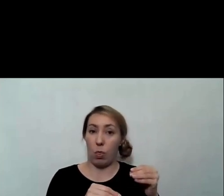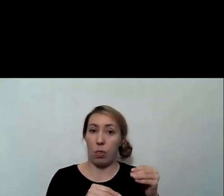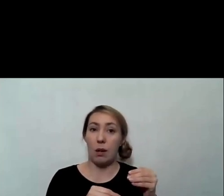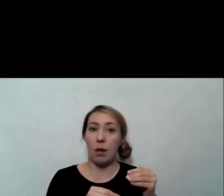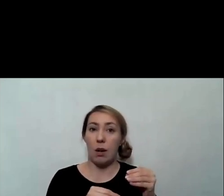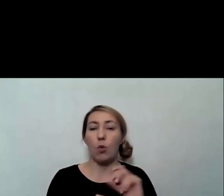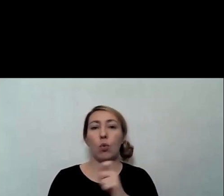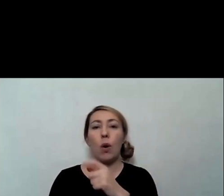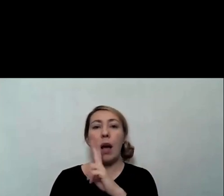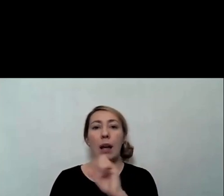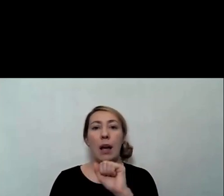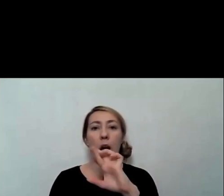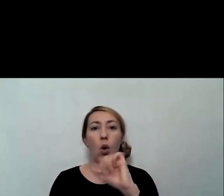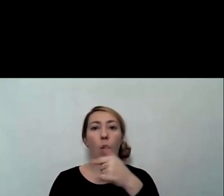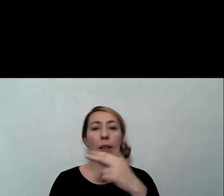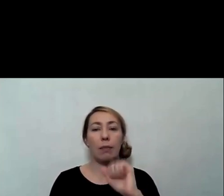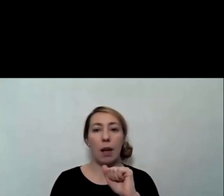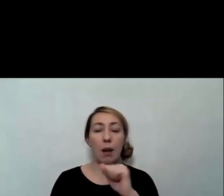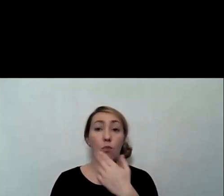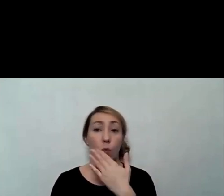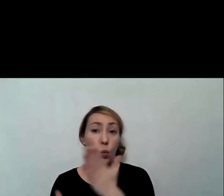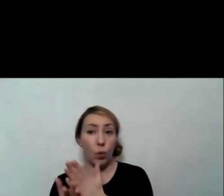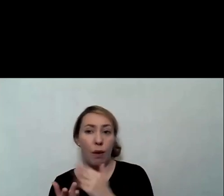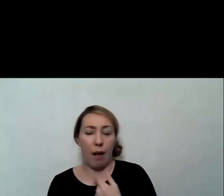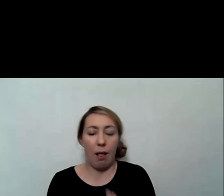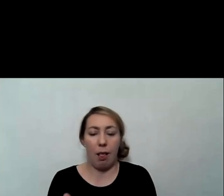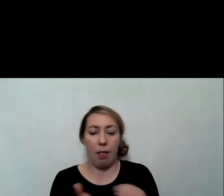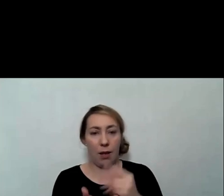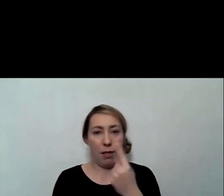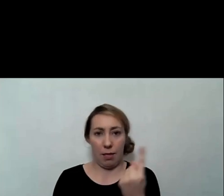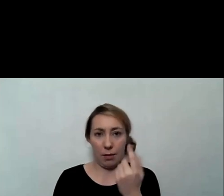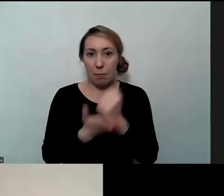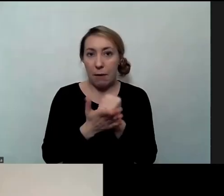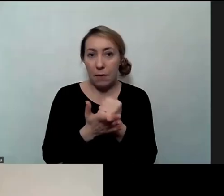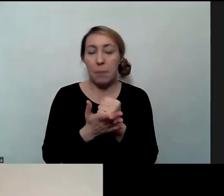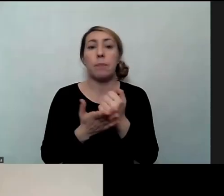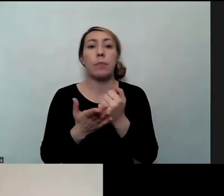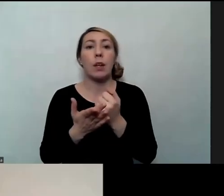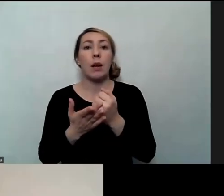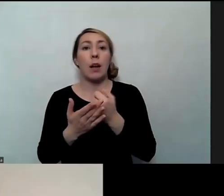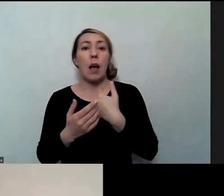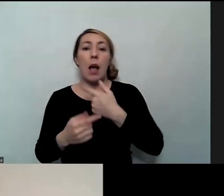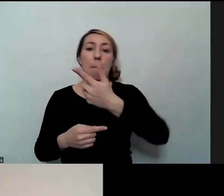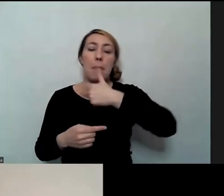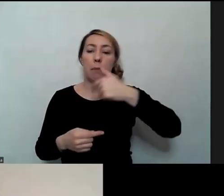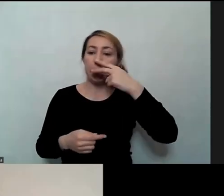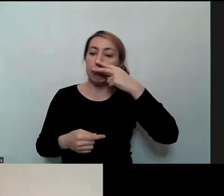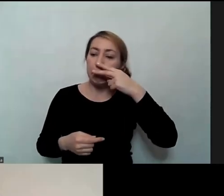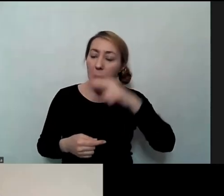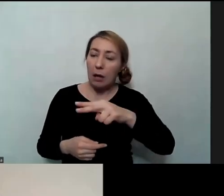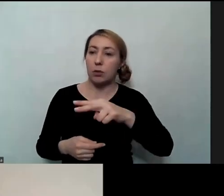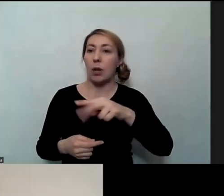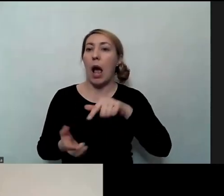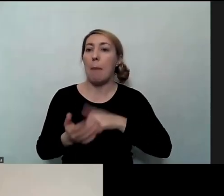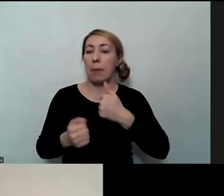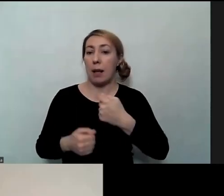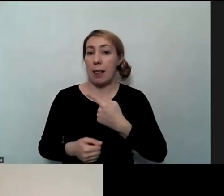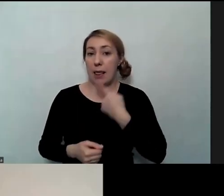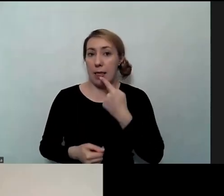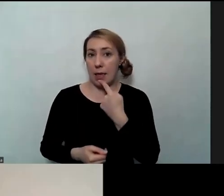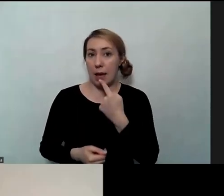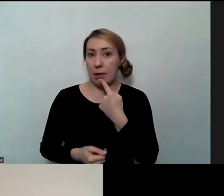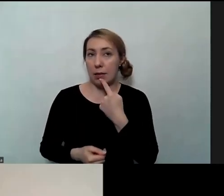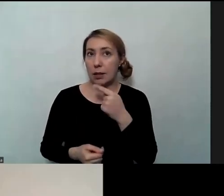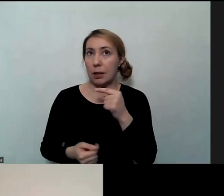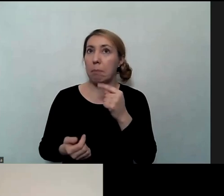co Karolina powiedziała, dodałabym jeszcze jedną rzecz. Patrzyłyśmy również na to, żeby ten język był językiem ze